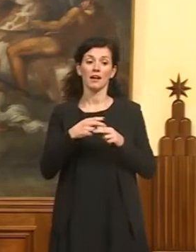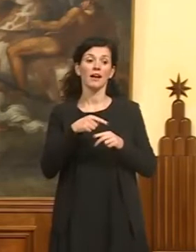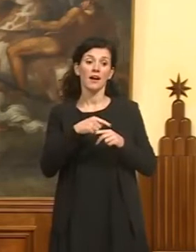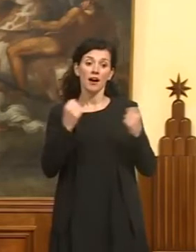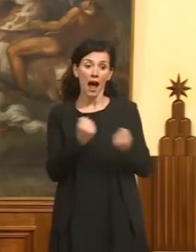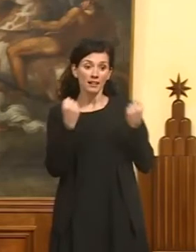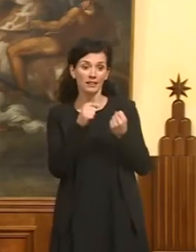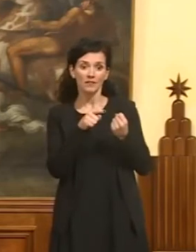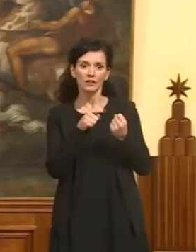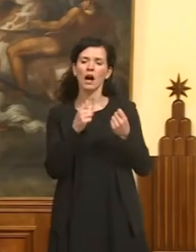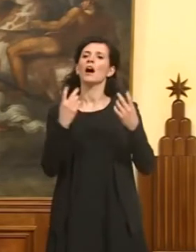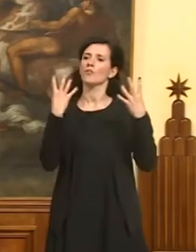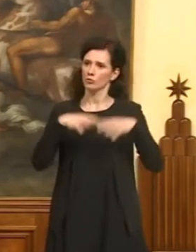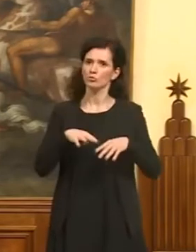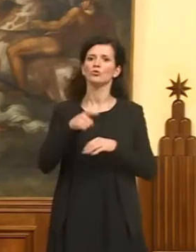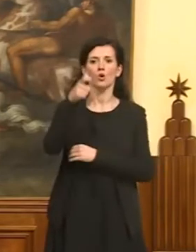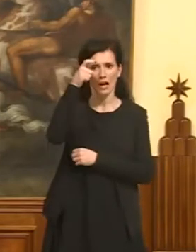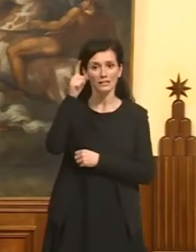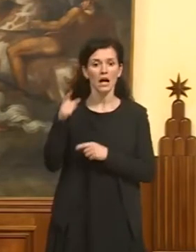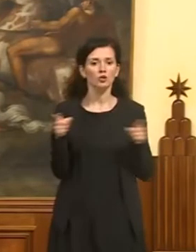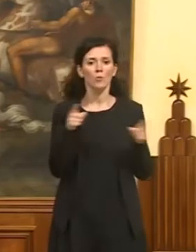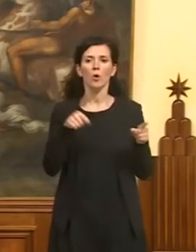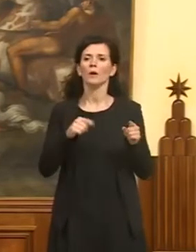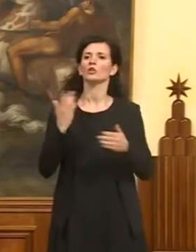dello Stato in questa fase di emergenza.